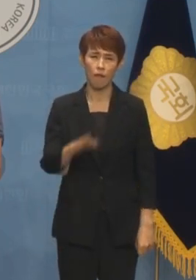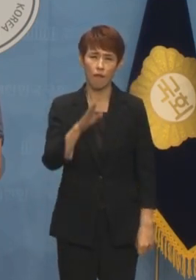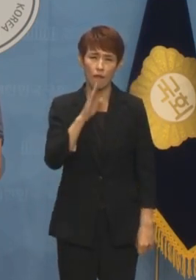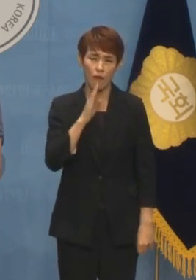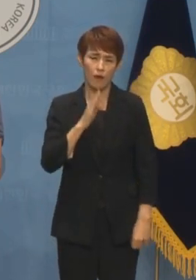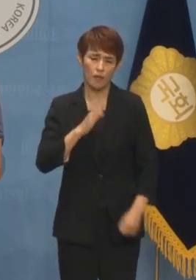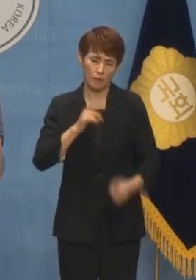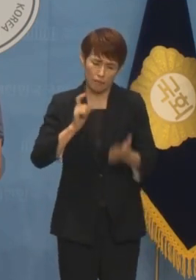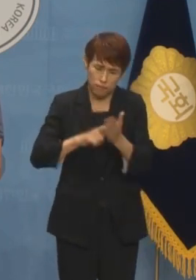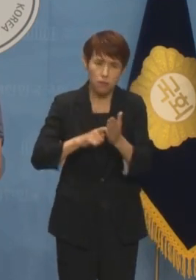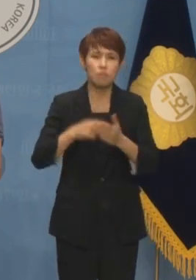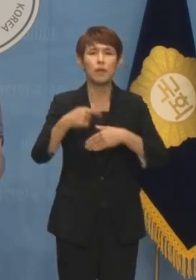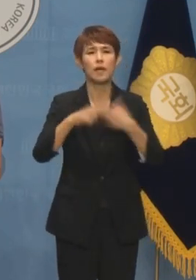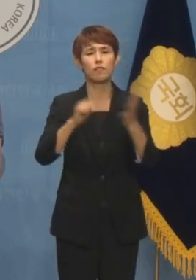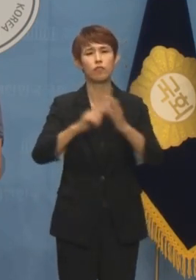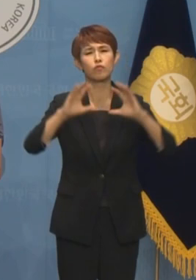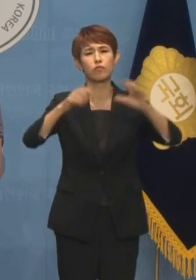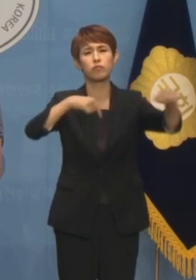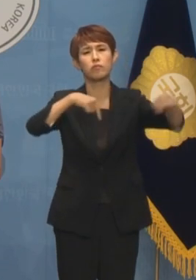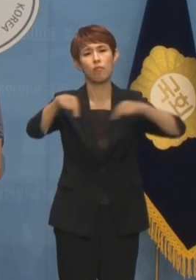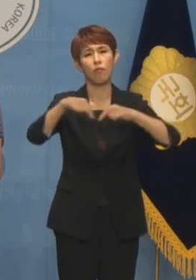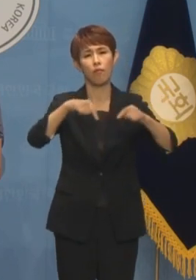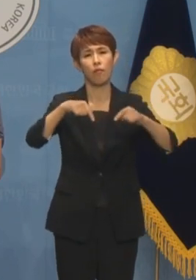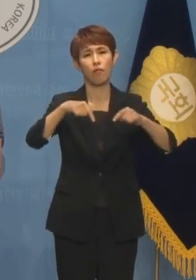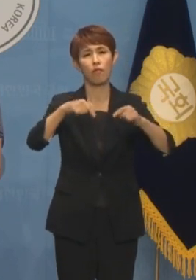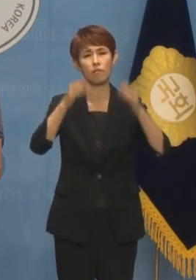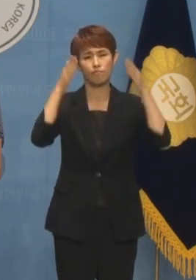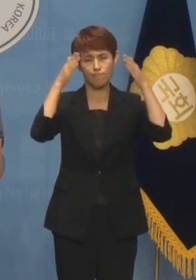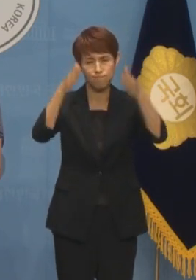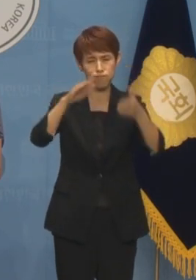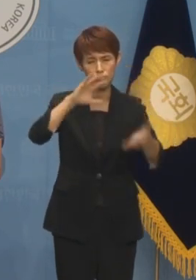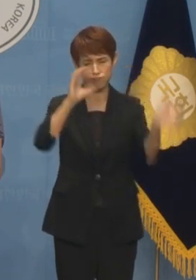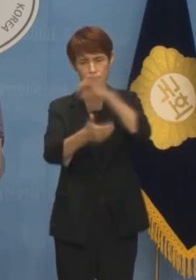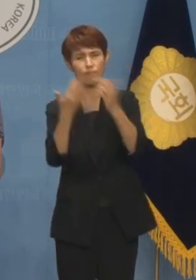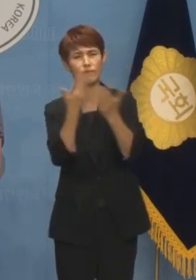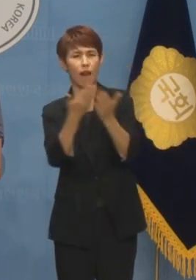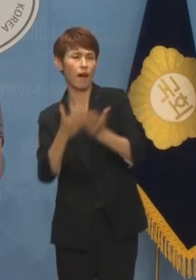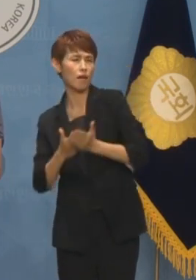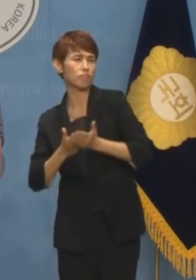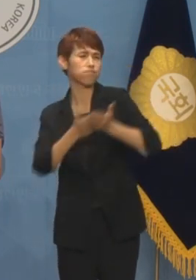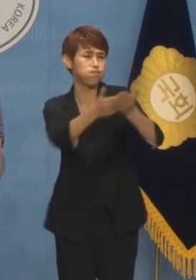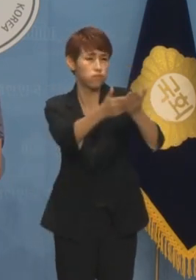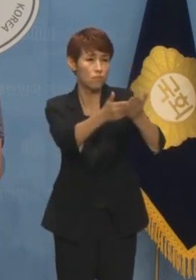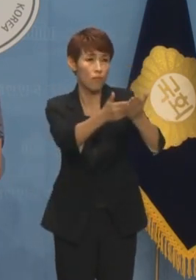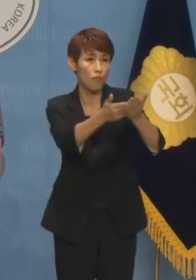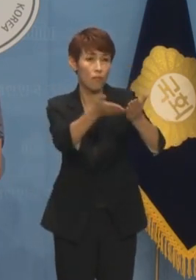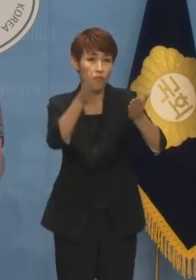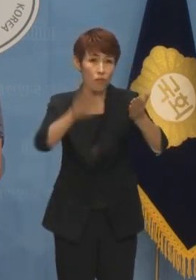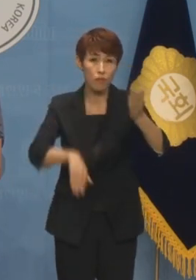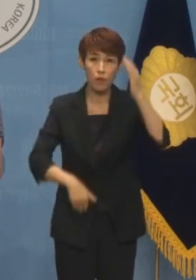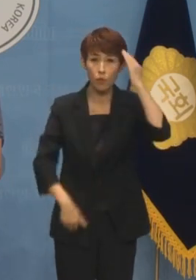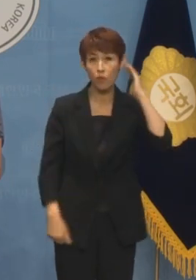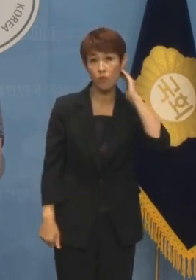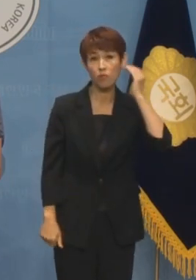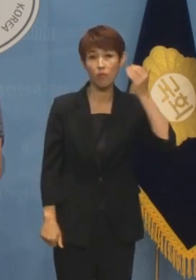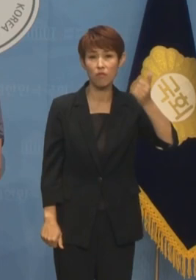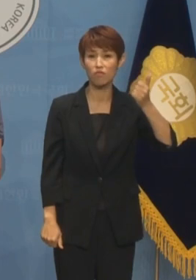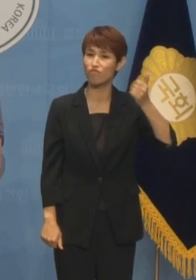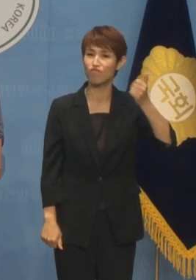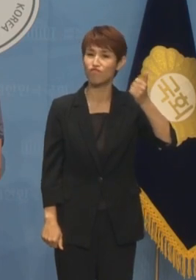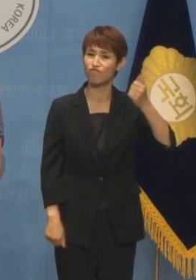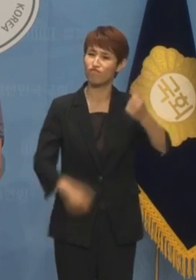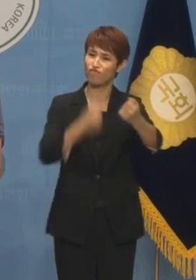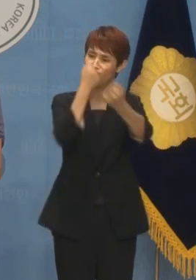심정으로 국정기조 전을 호소하는 국민들에게 대통령은 한곳 없이